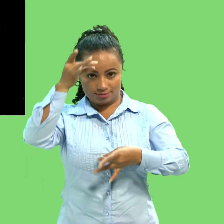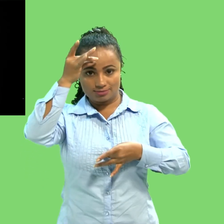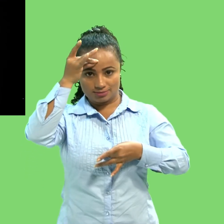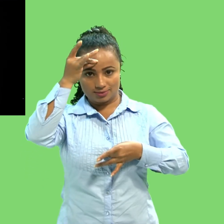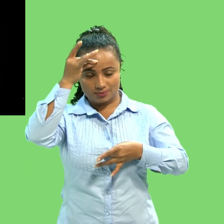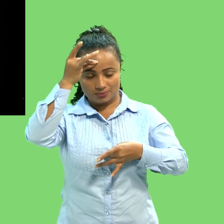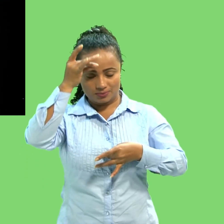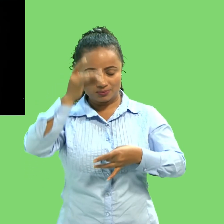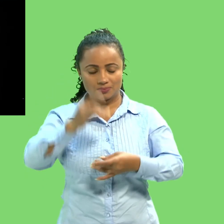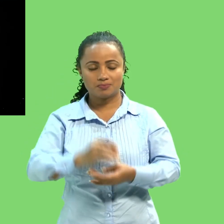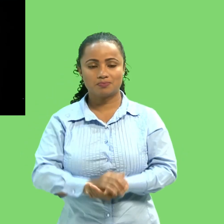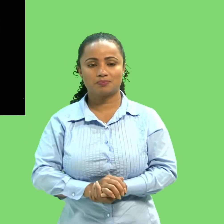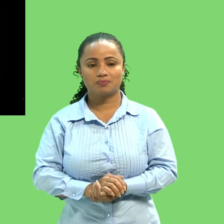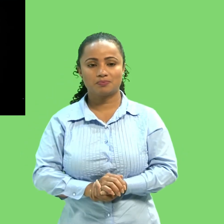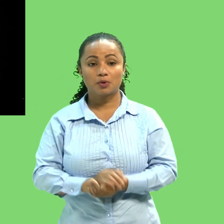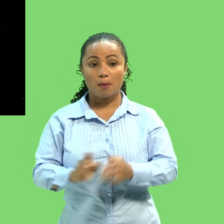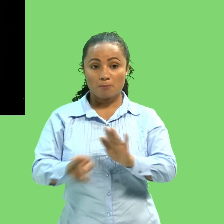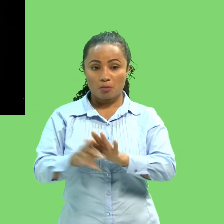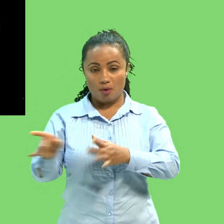e desenvolvimento